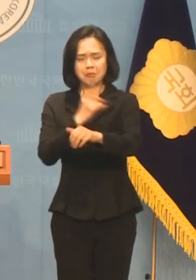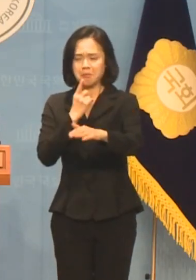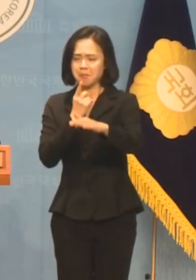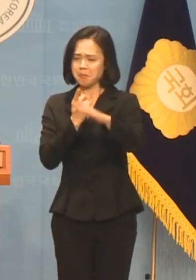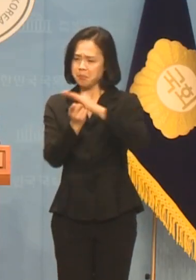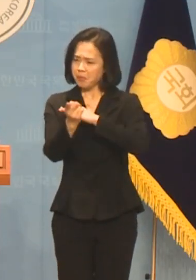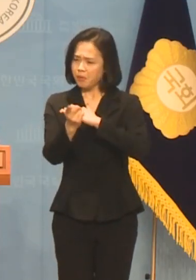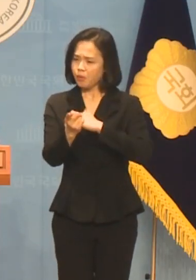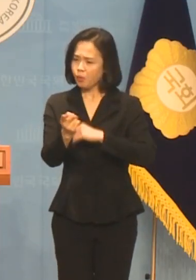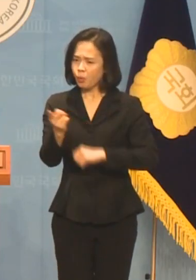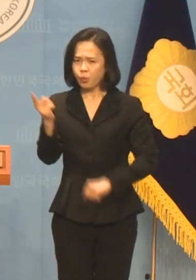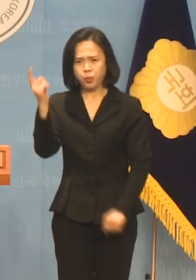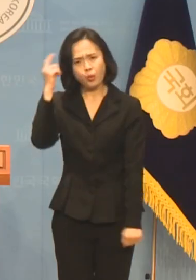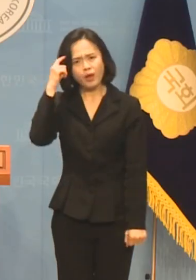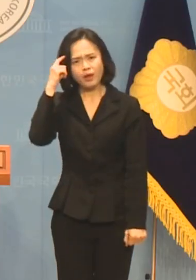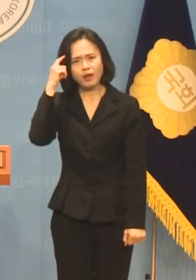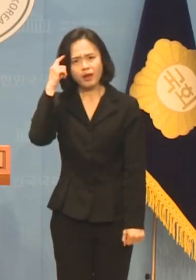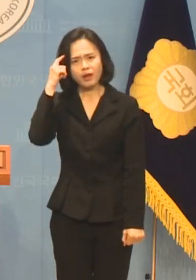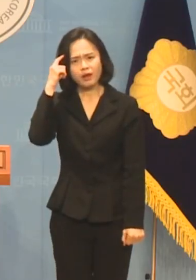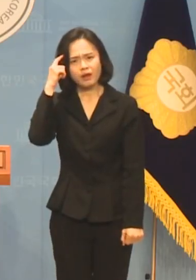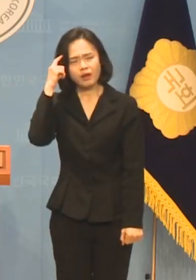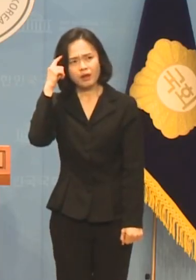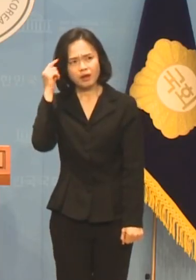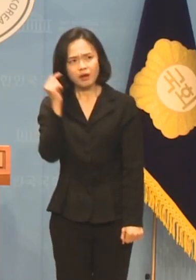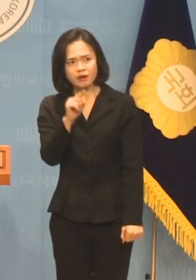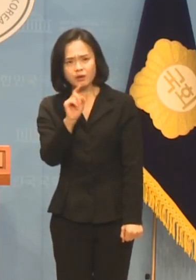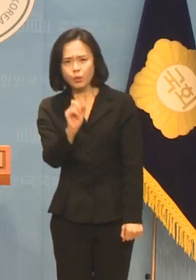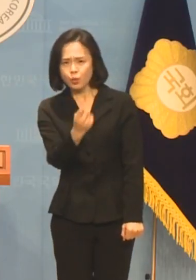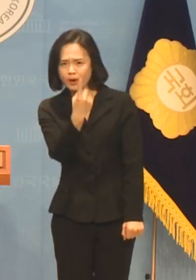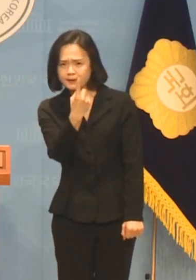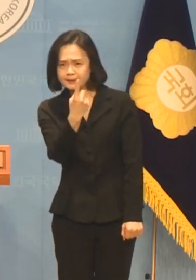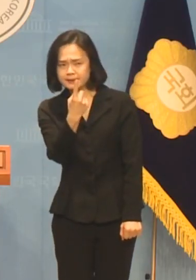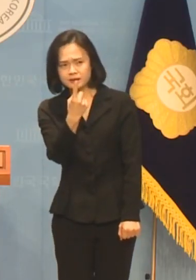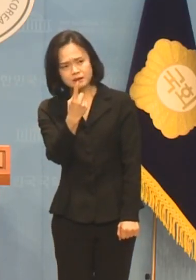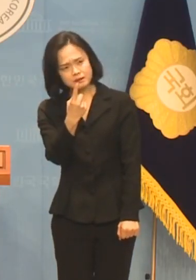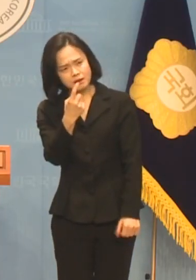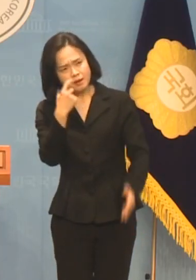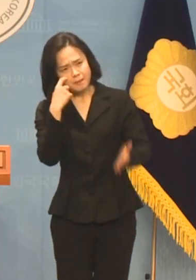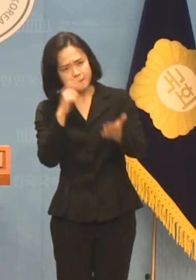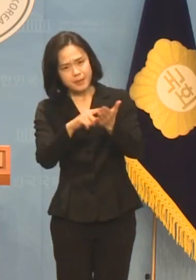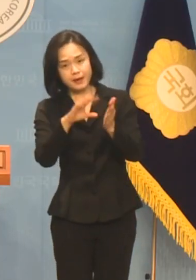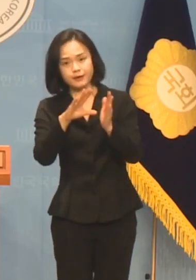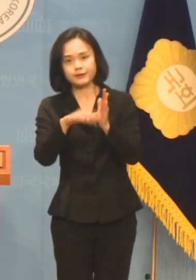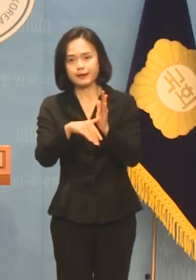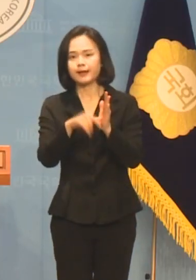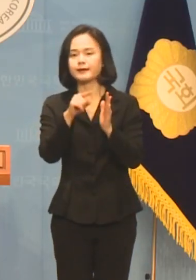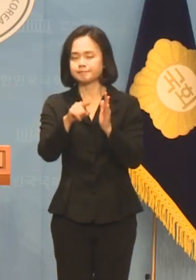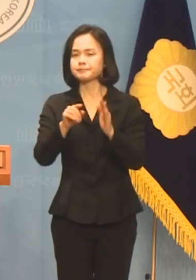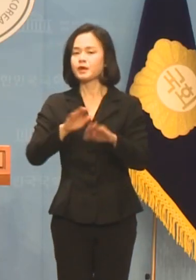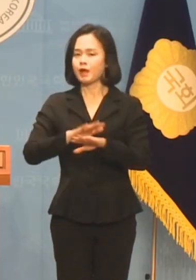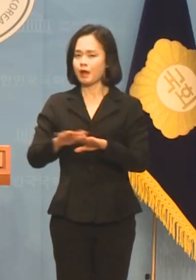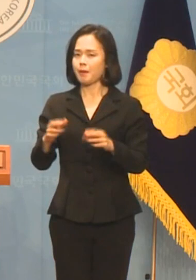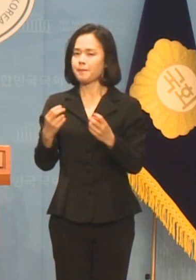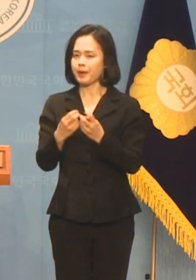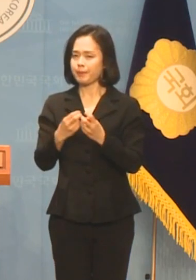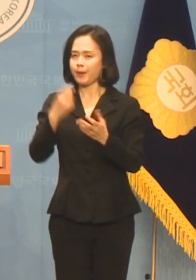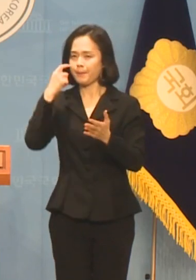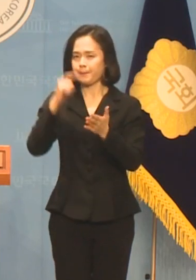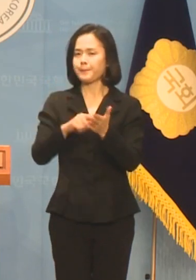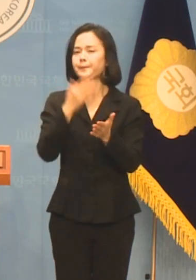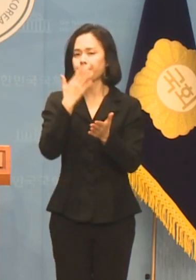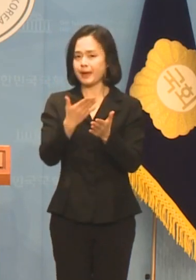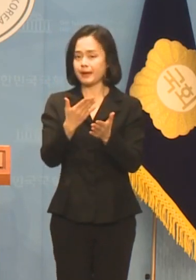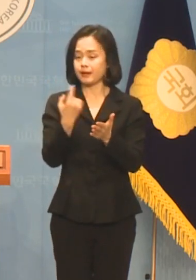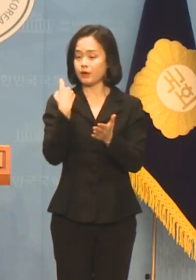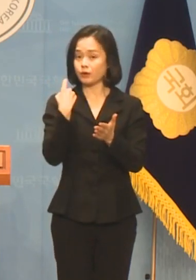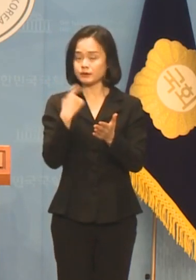되었을까입니다. 그 원인을 알면 해결책도 함께 제시할 수 있지 않을까 하는 마음에 기자회견을 준비하게 되었습니다. 어제 담화를